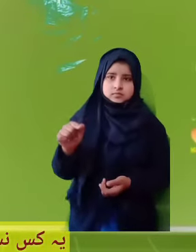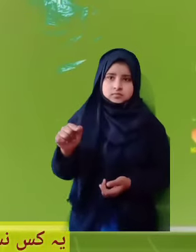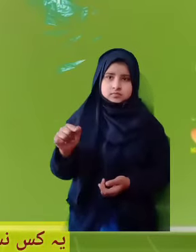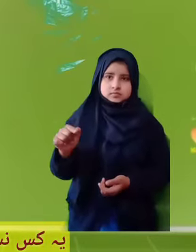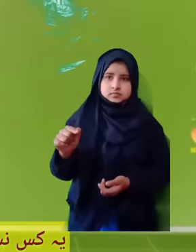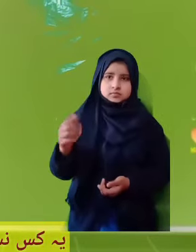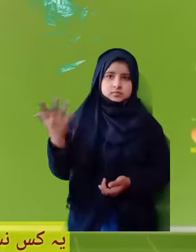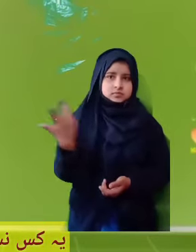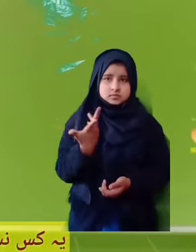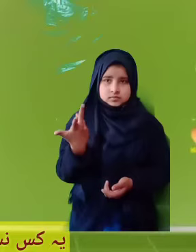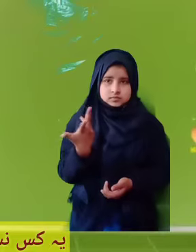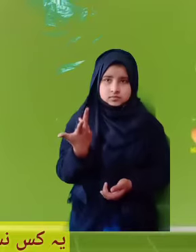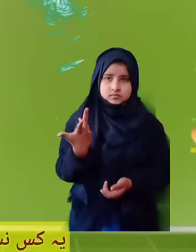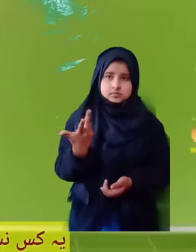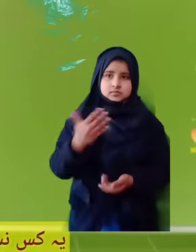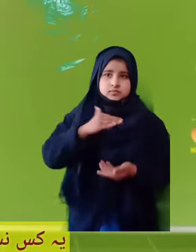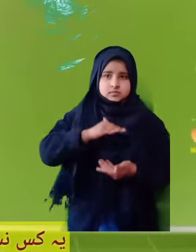ये किस